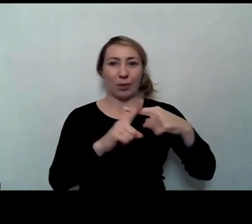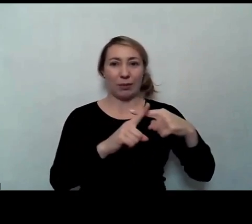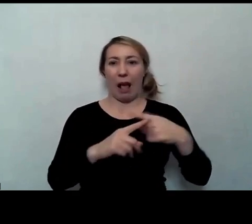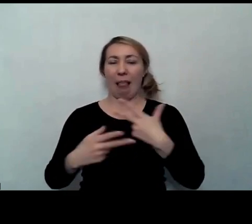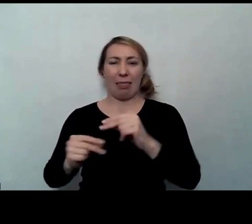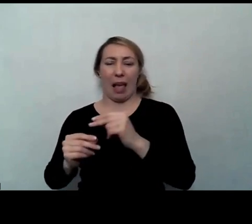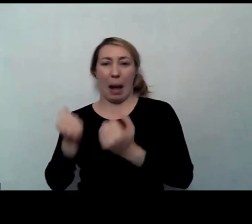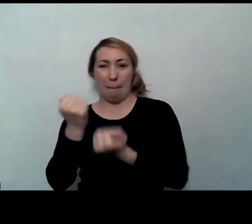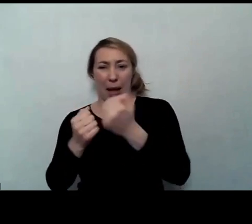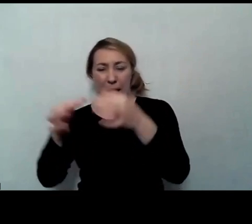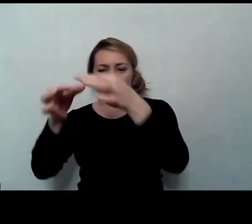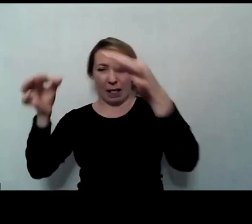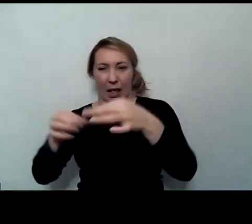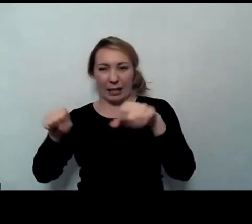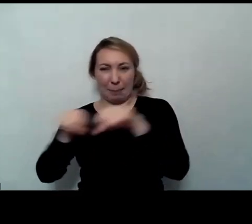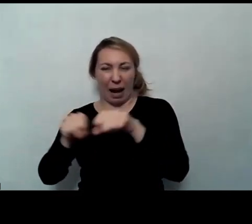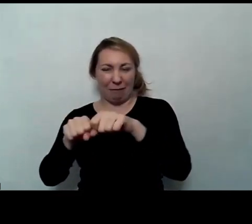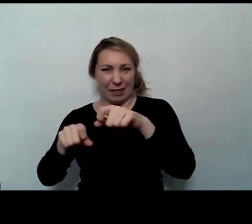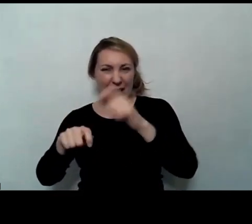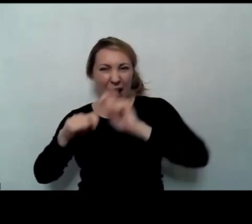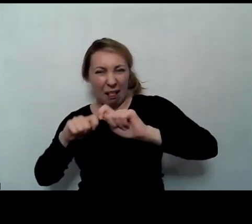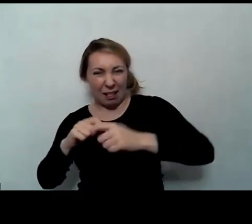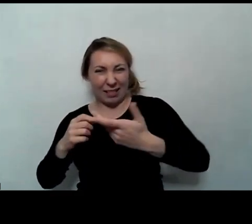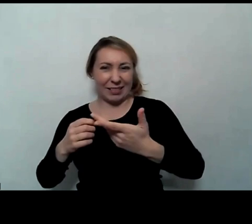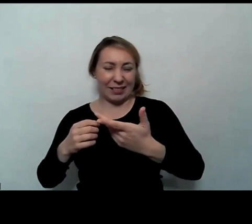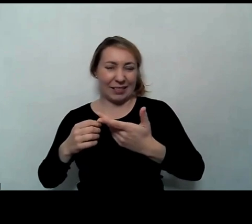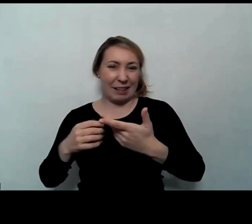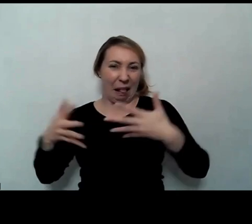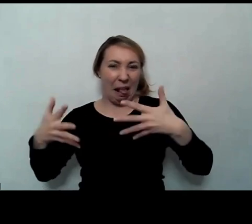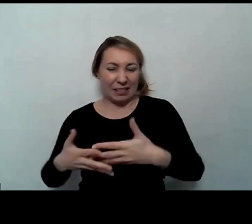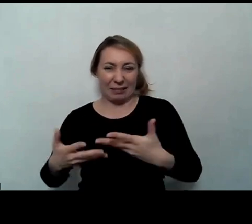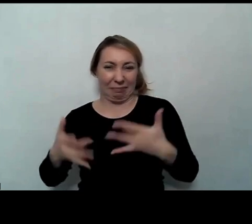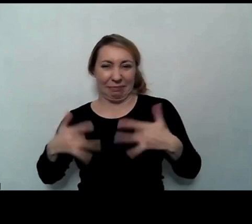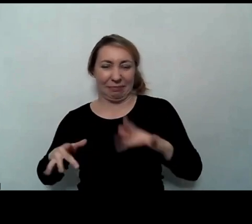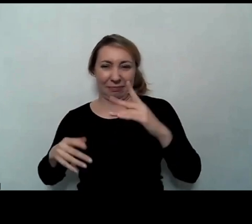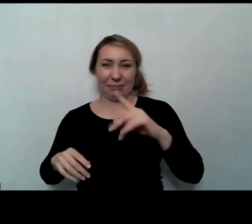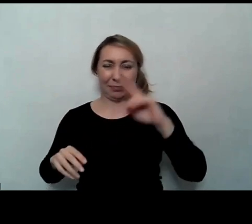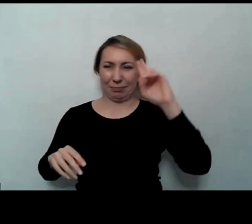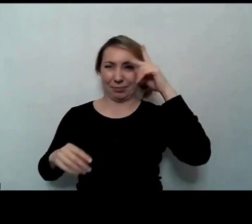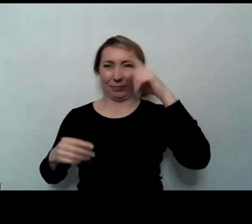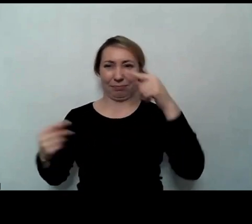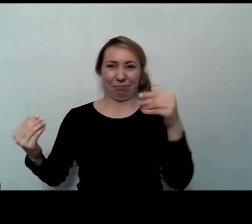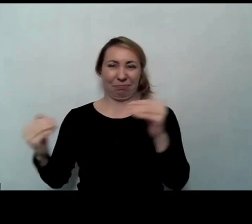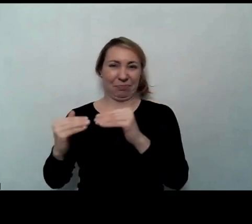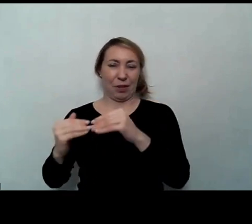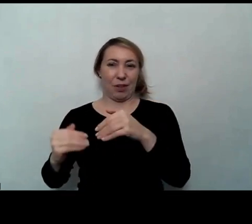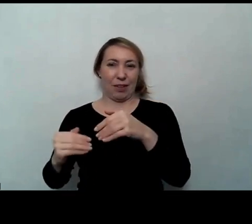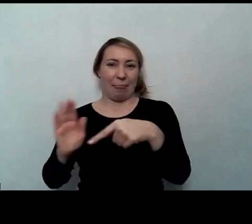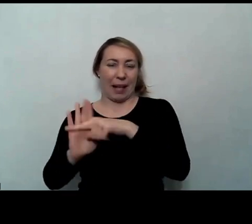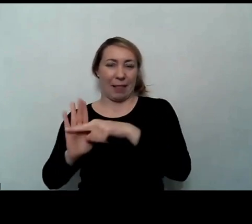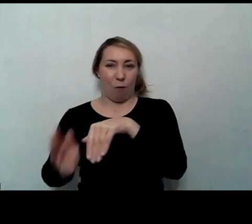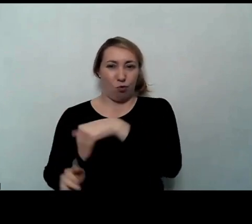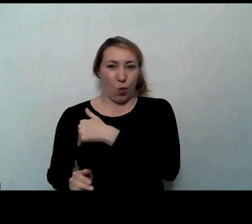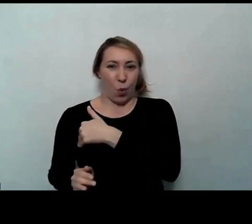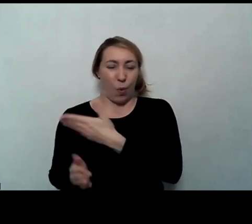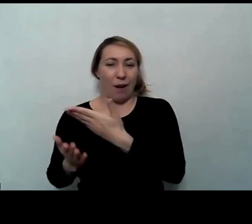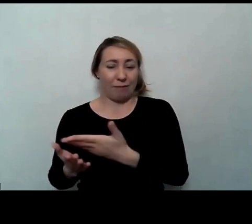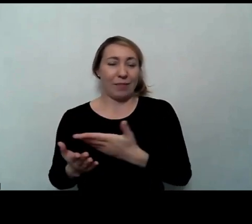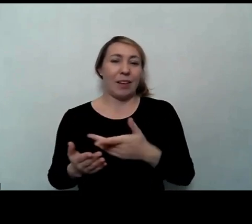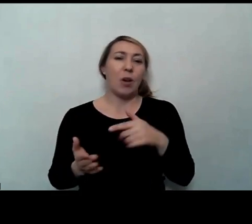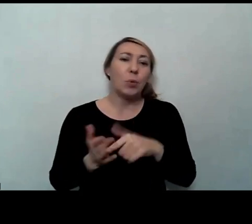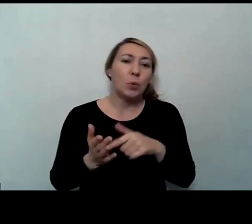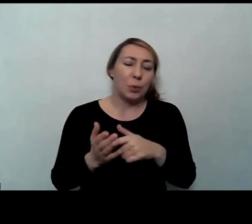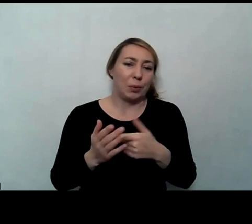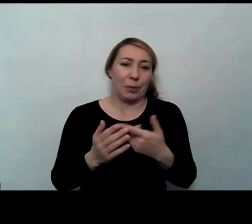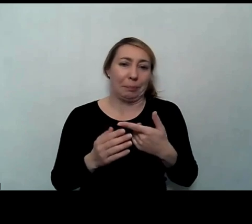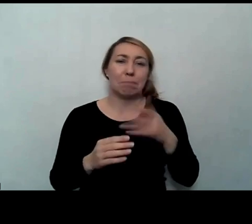sprawdzian i taka sytuacja, którą uczeń zna ze szkoły. Więc negatywnych tutaj nie